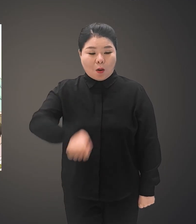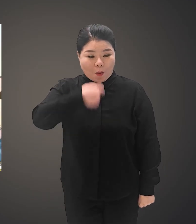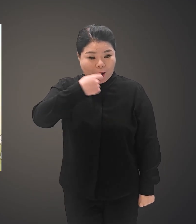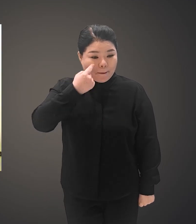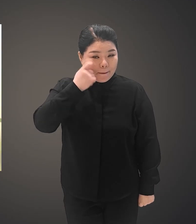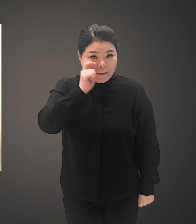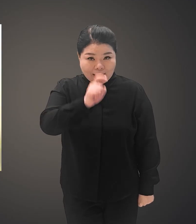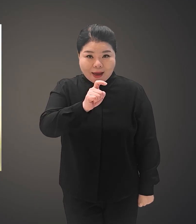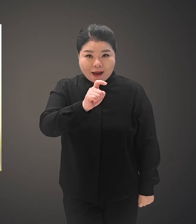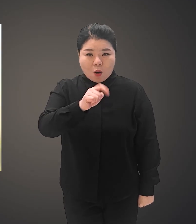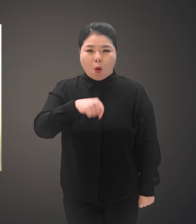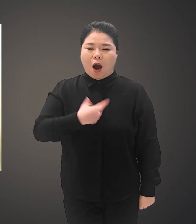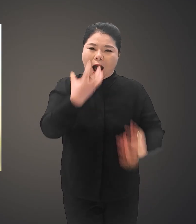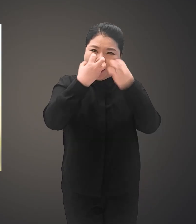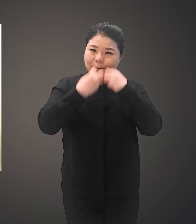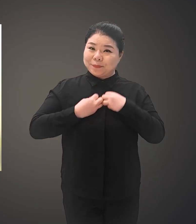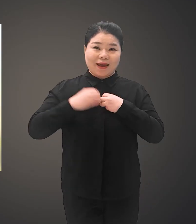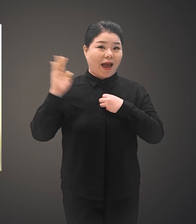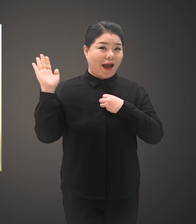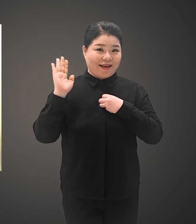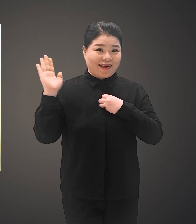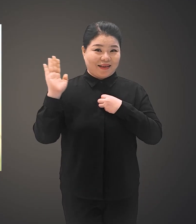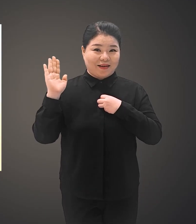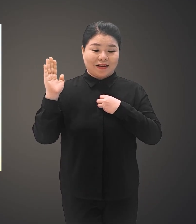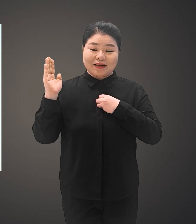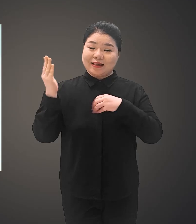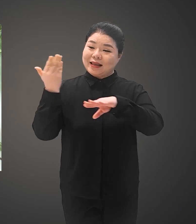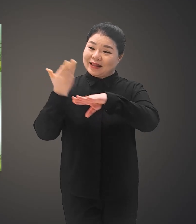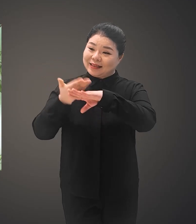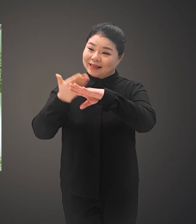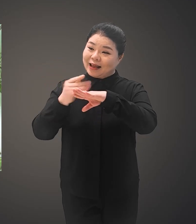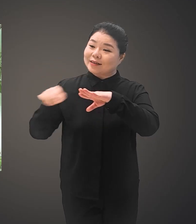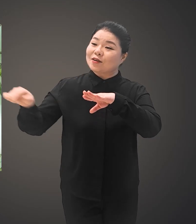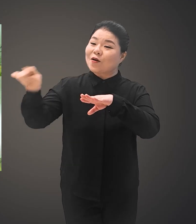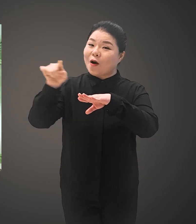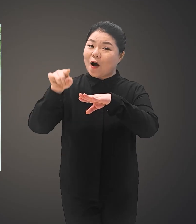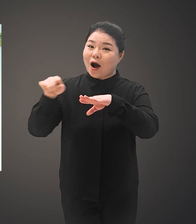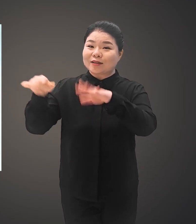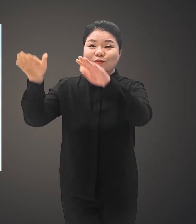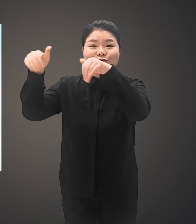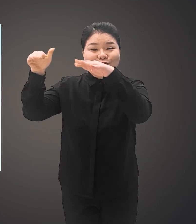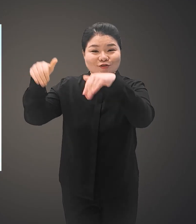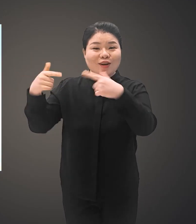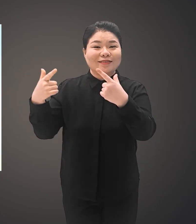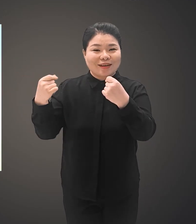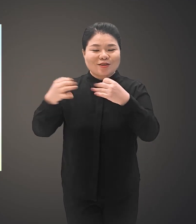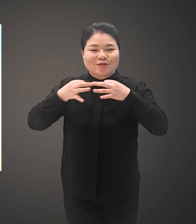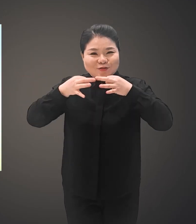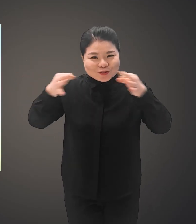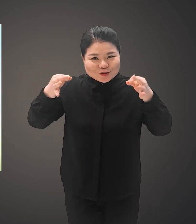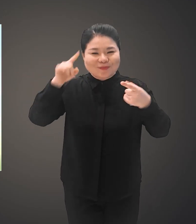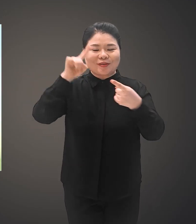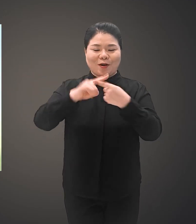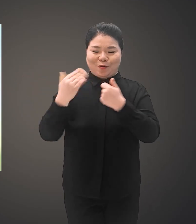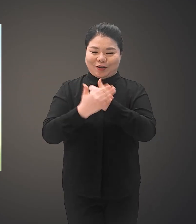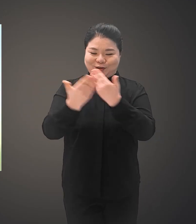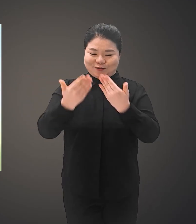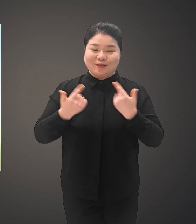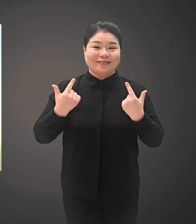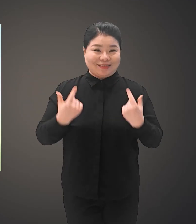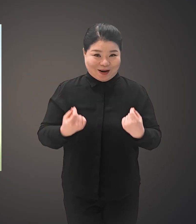먹을 것을 발견하고 혼자서 먹어 치우는 게 아니라 다른 존재까지 불러들이는 그 울음 자체가 위안을